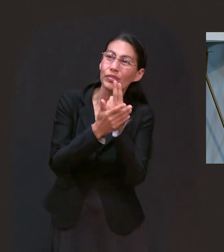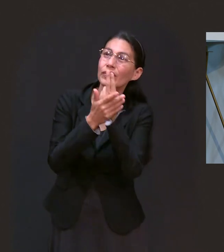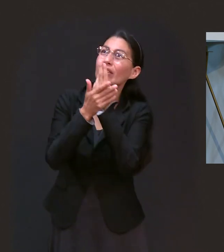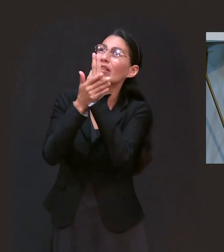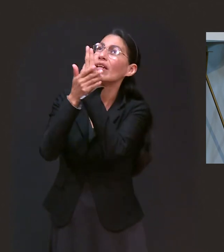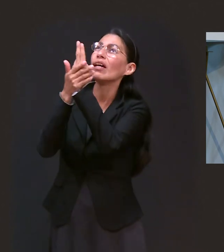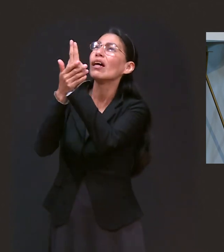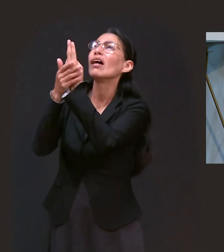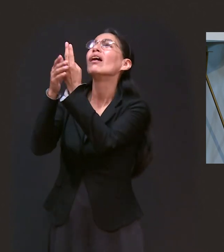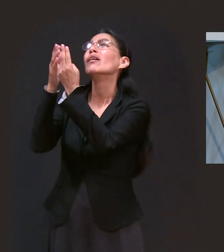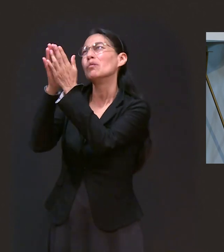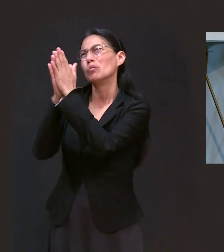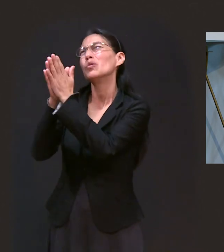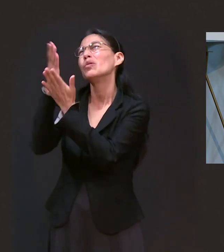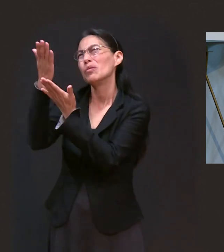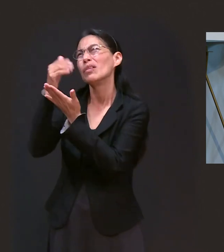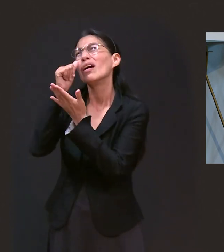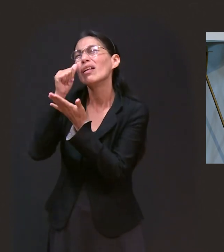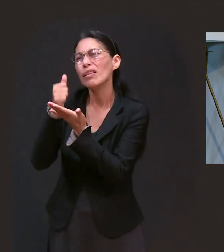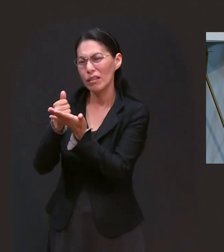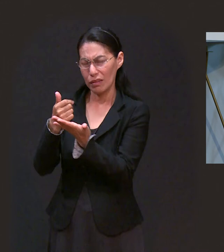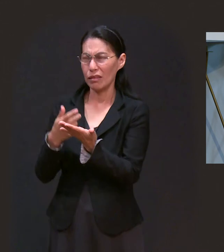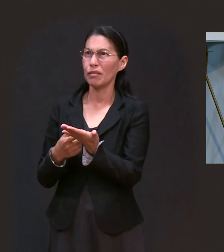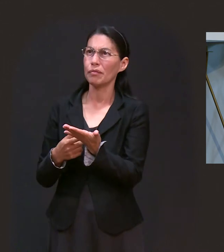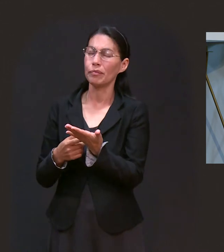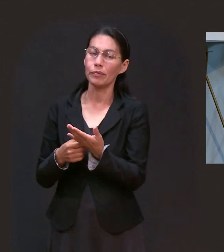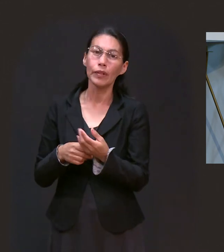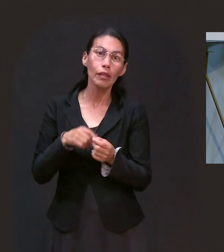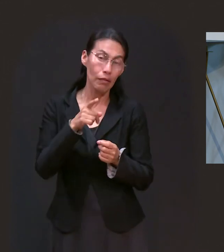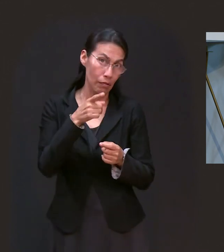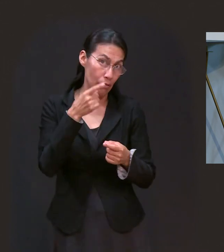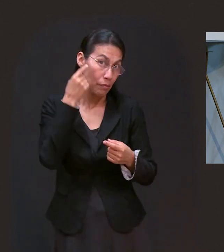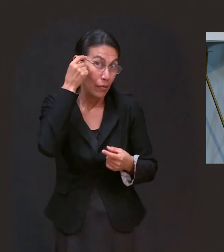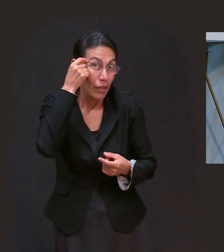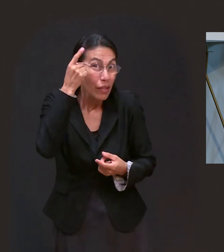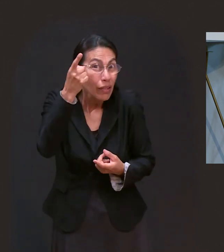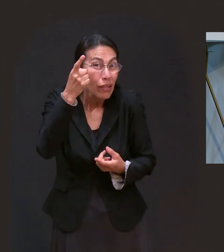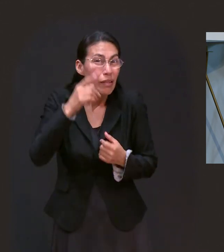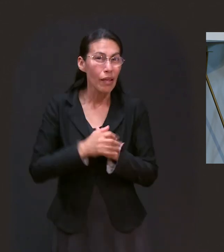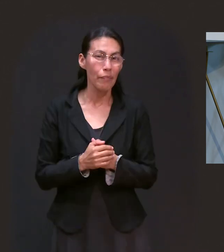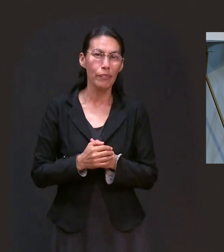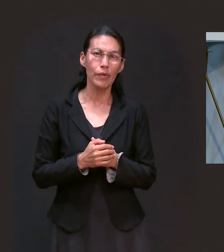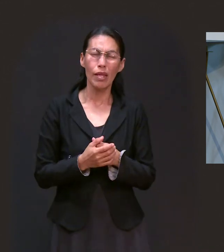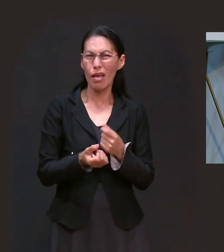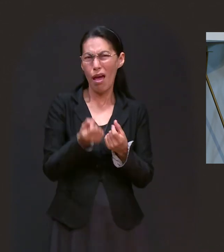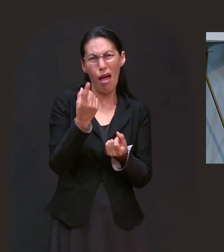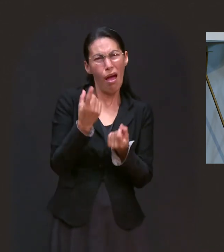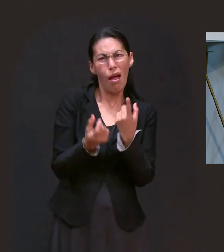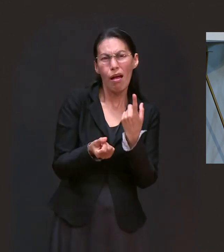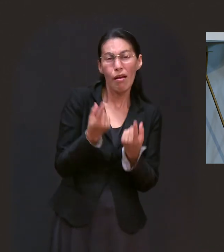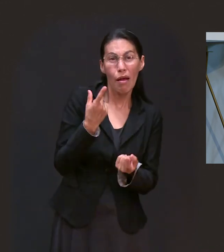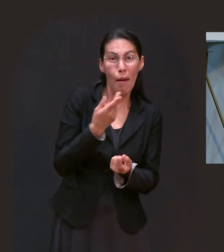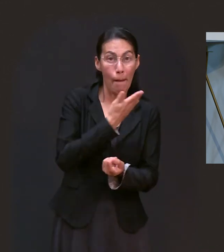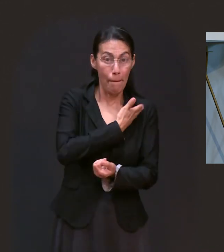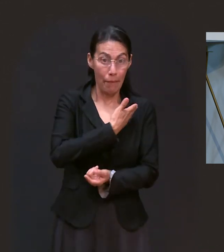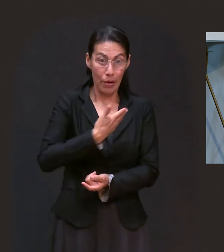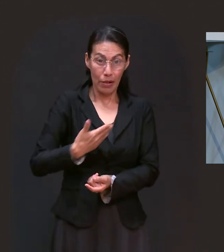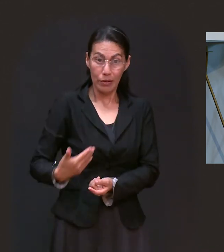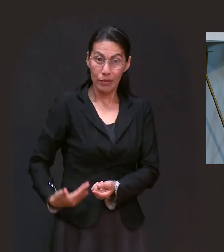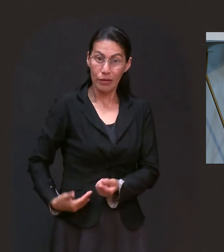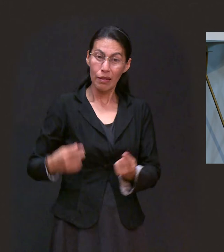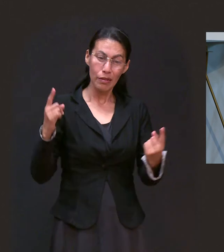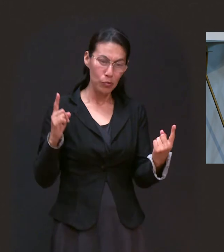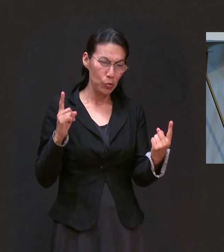se específico imagínate de alguien que va adelante del presidente municipal